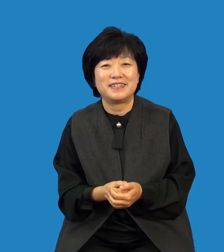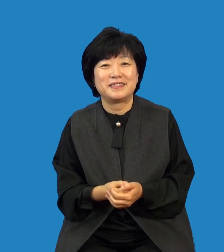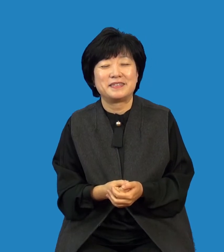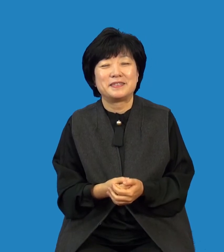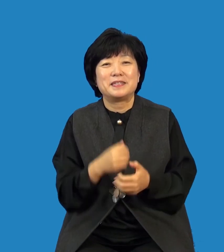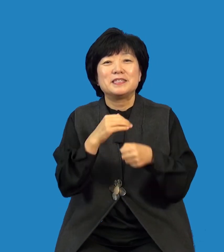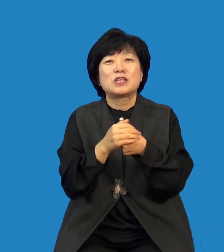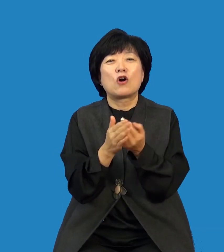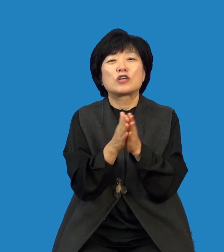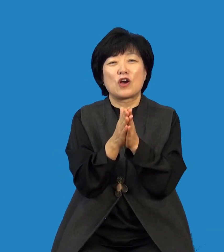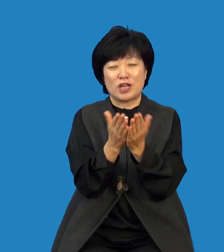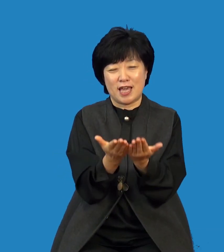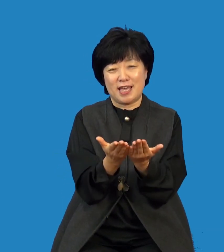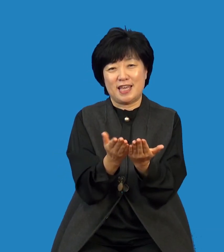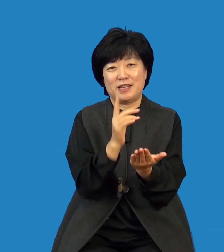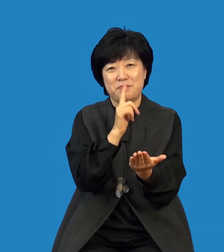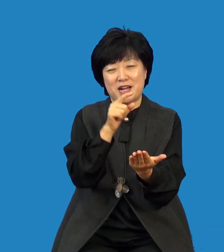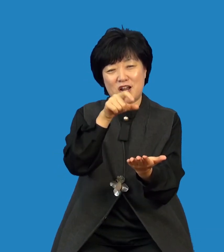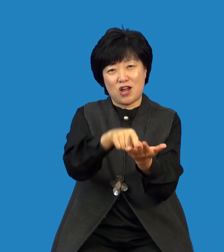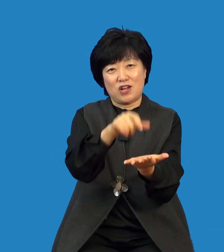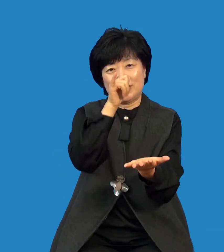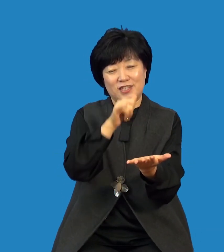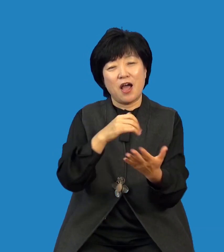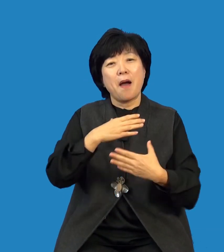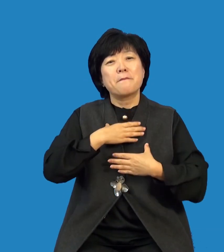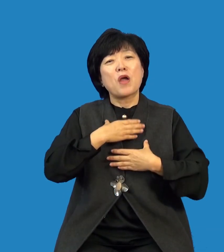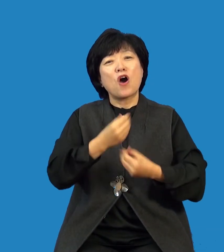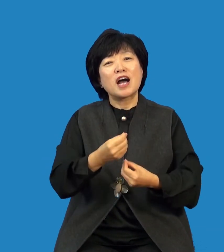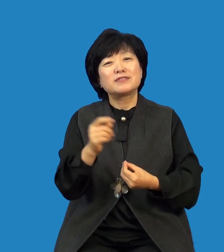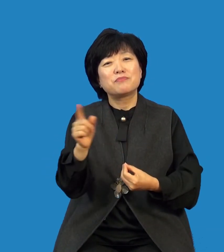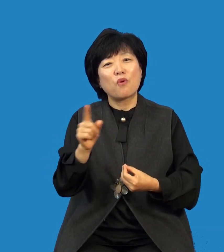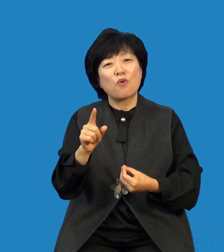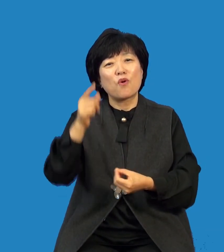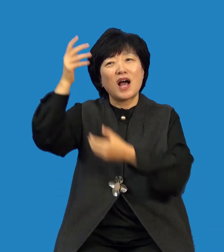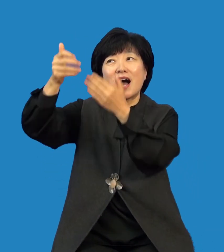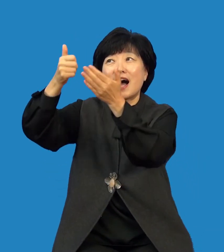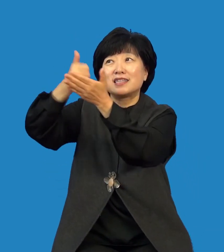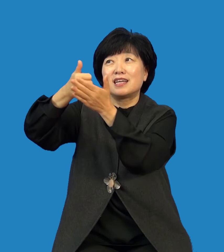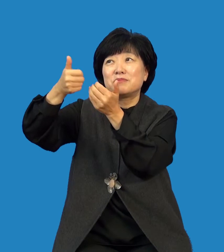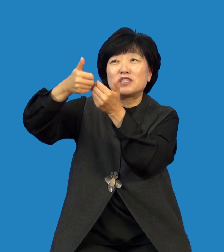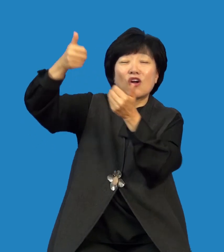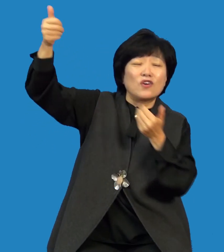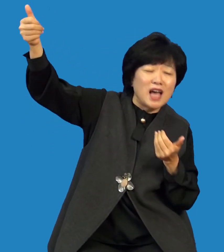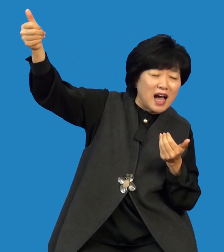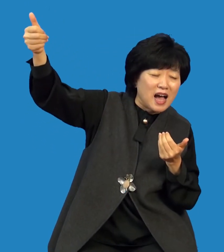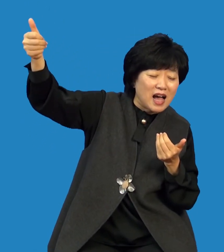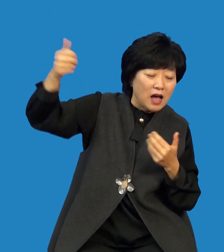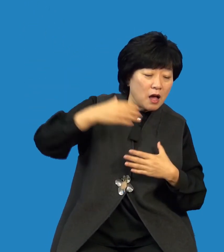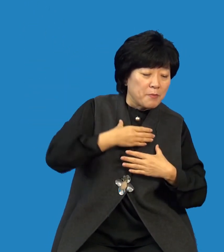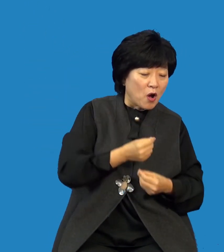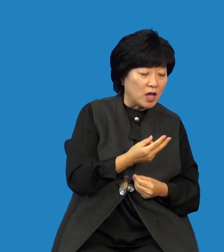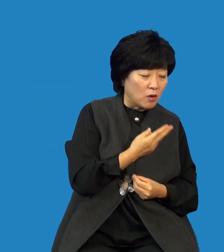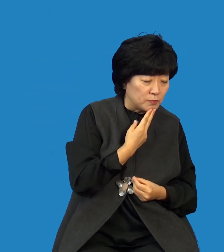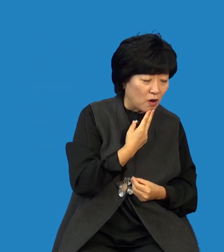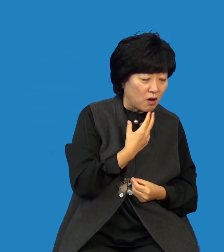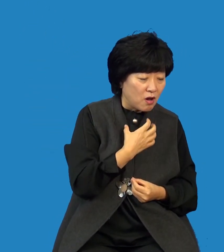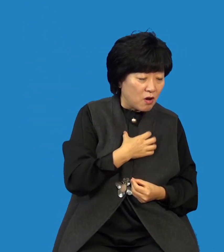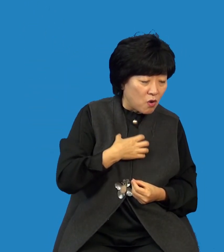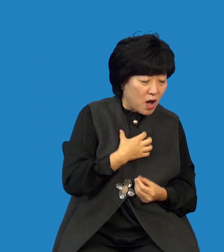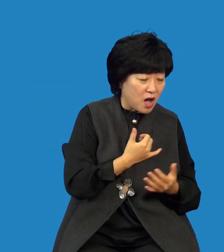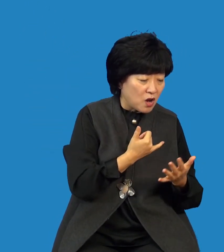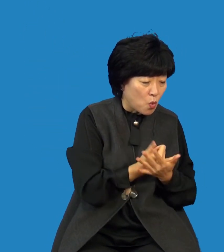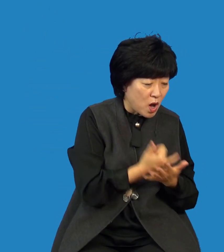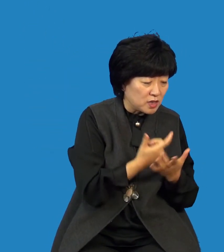성경의 메시지가 있습니다. 이 평안, 우리가 하나님을 떠남으로 잃어버렸던 그 평안, 인생을 고아처럼 살면서 잃어버렸던 그